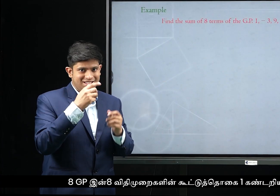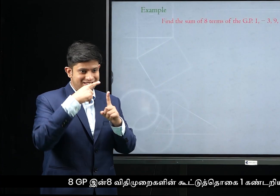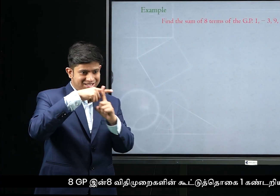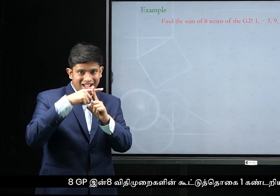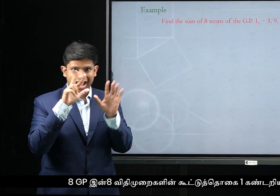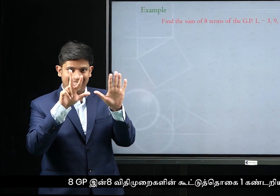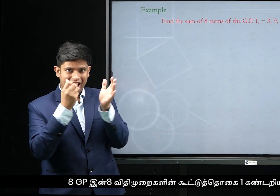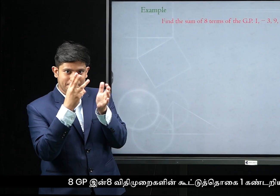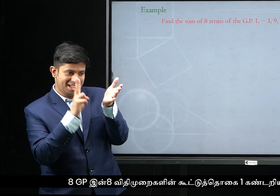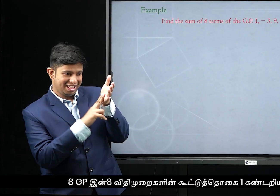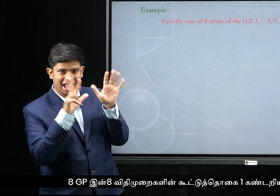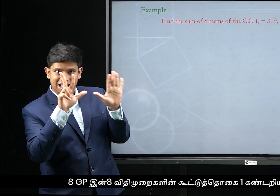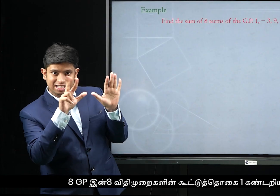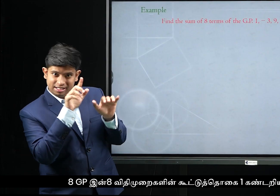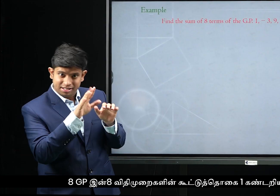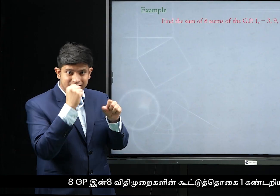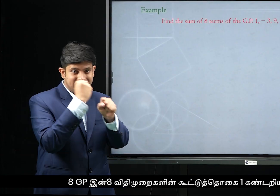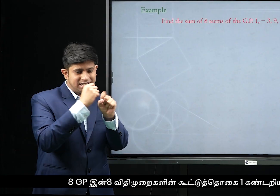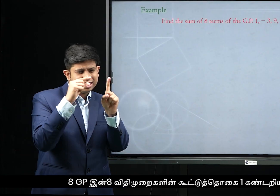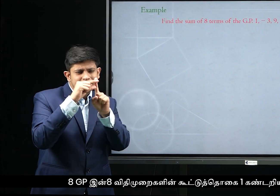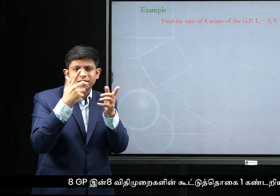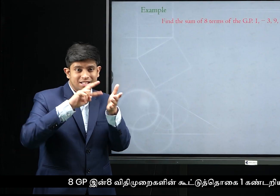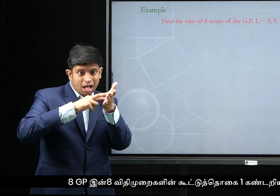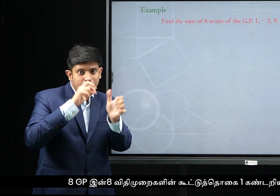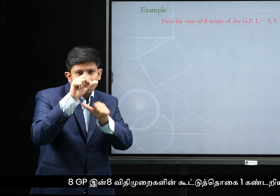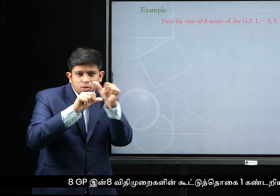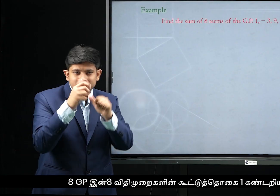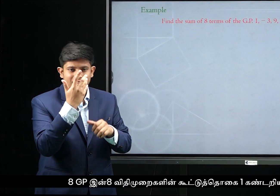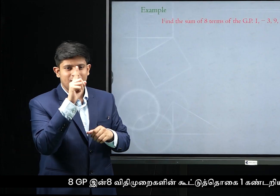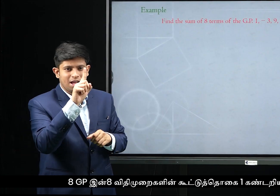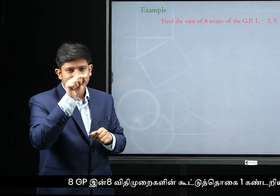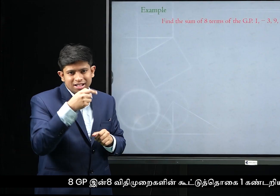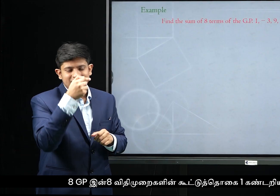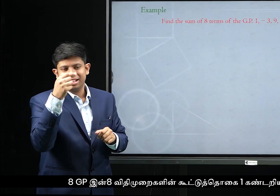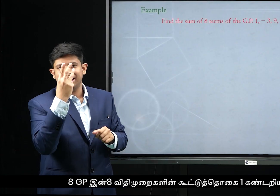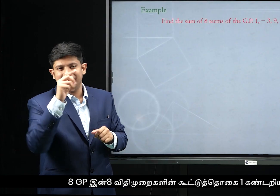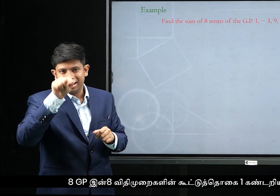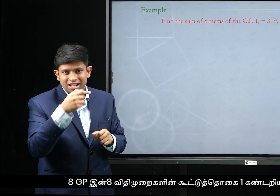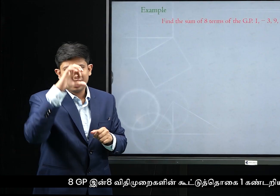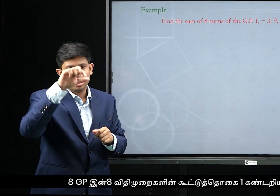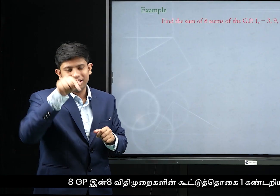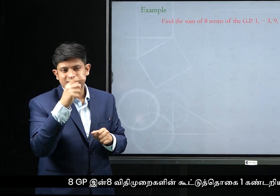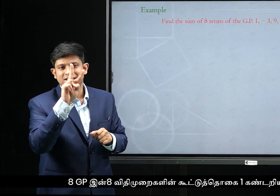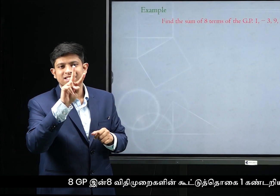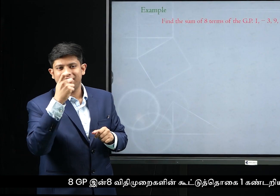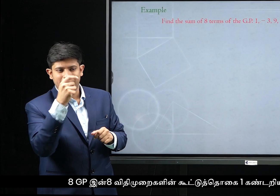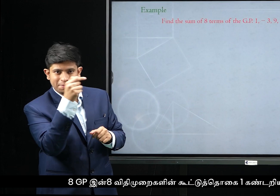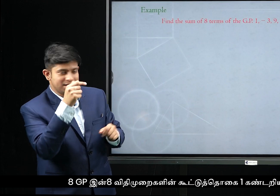ஜிபியின் விதிமுறைகளின் கூட்டுத்தொகை கண்டறியவும். 1 கழித்தல் 3 9 கழித்தல்